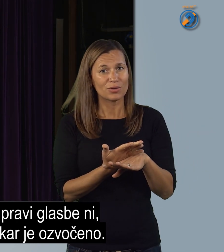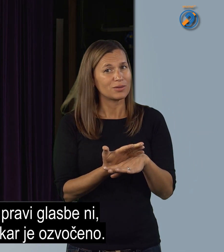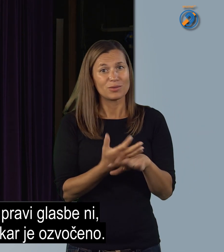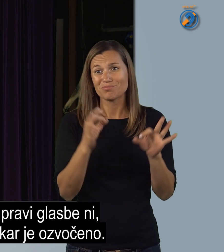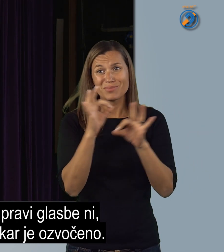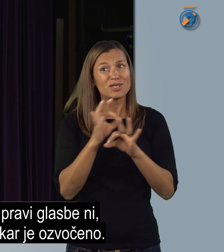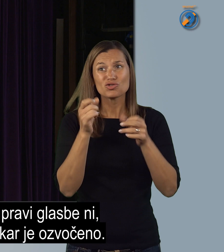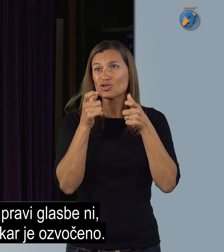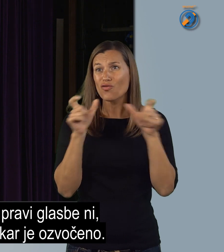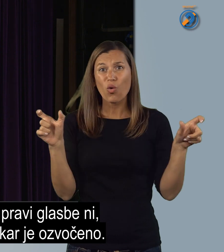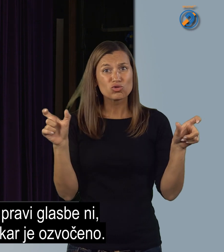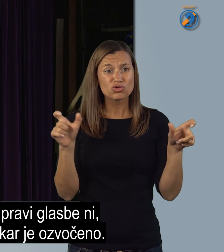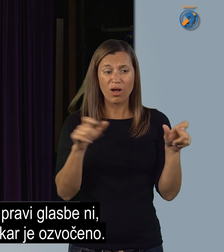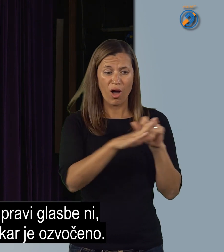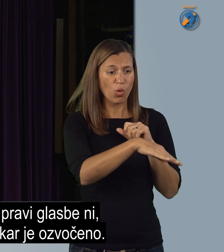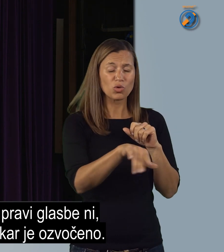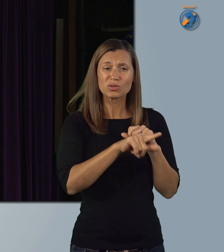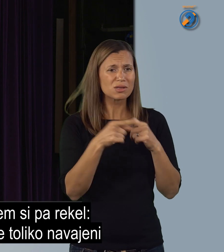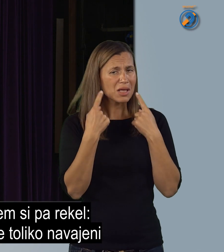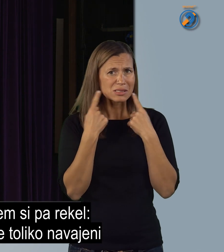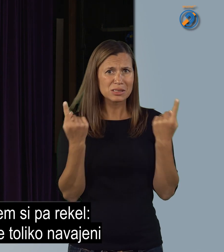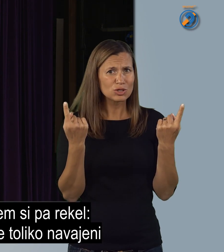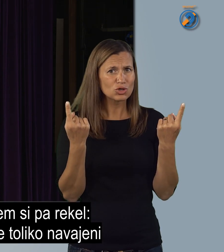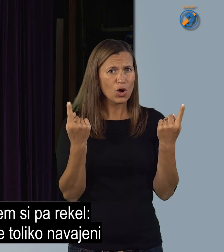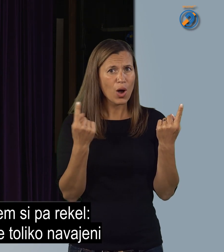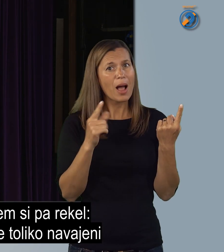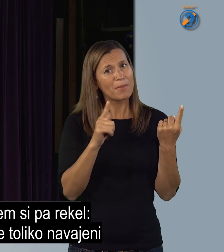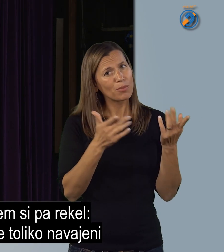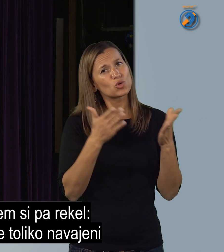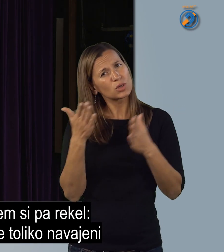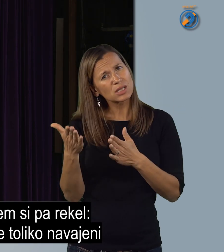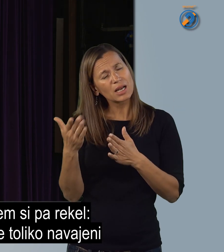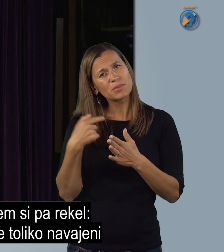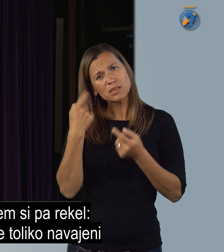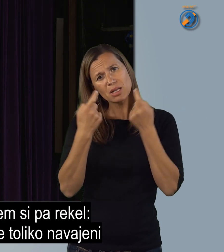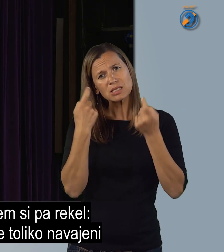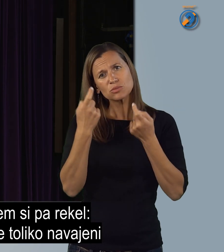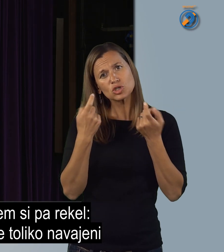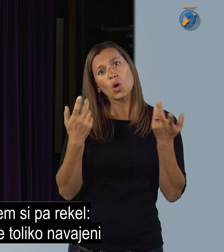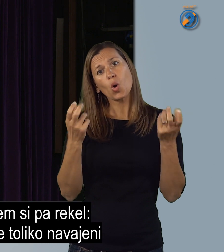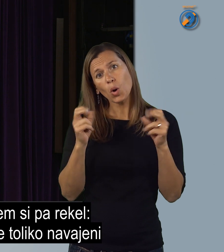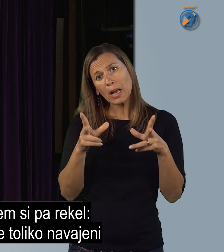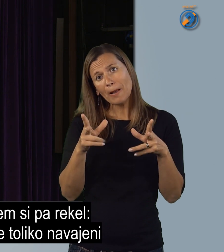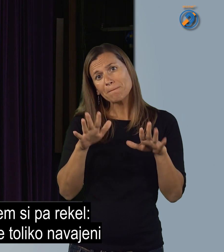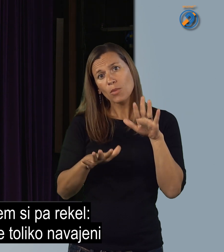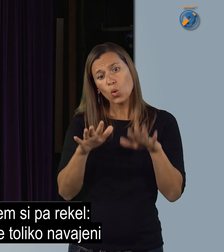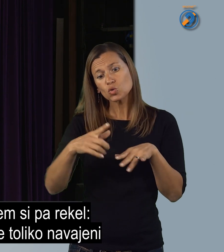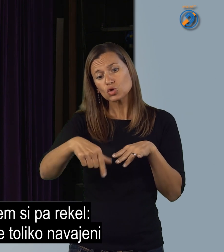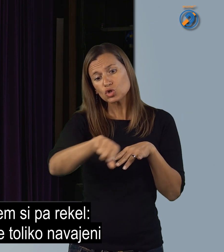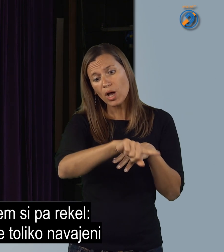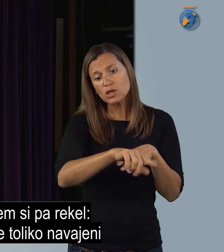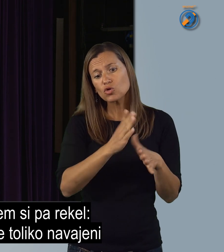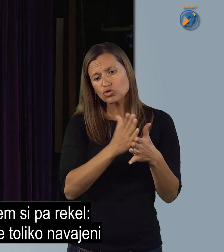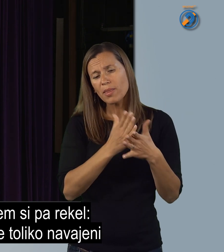ni v bistvu nič, kar je zvočenega, in po drugi strani sem si pa rekel, okej, mogoče so